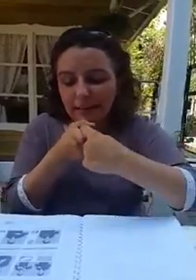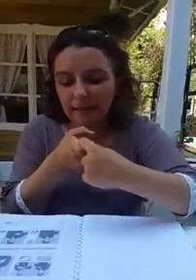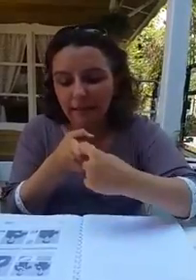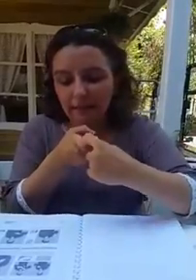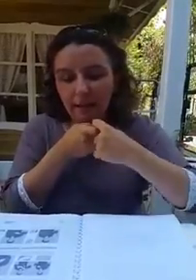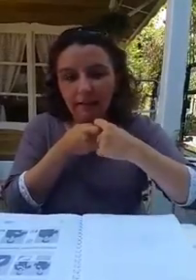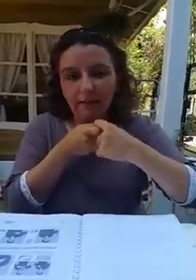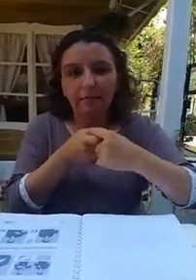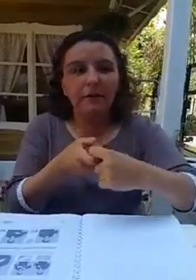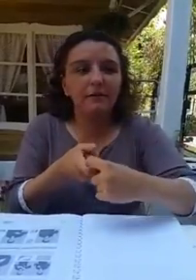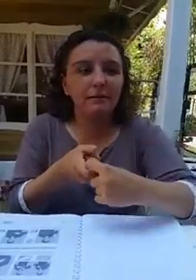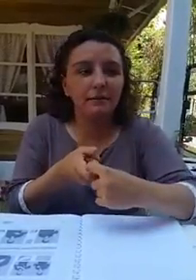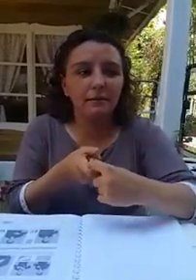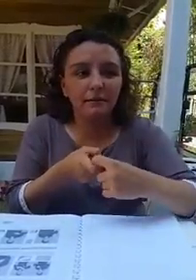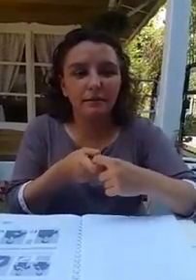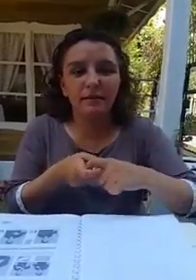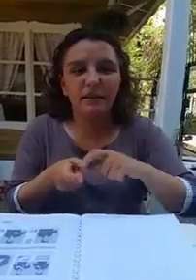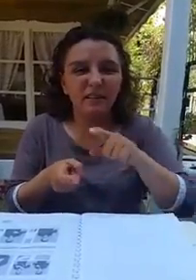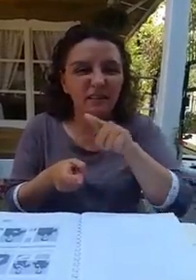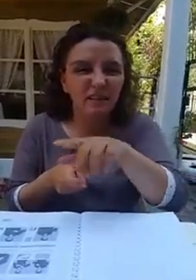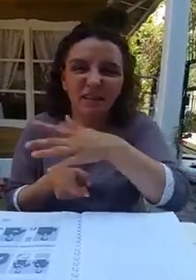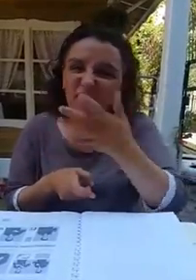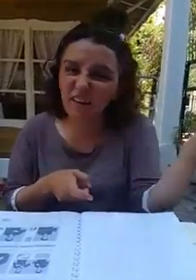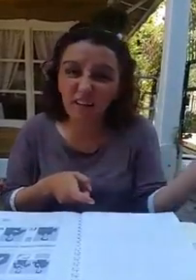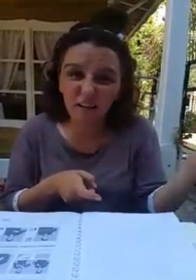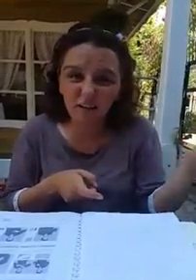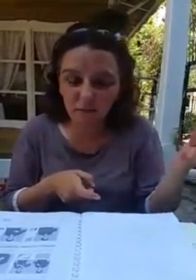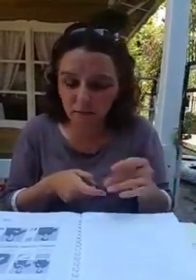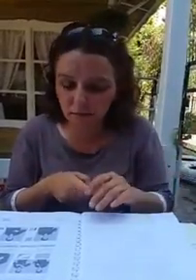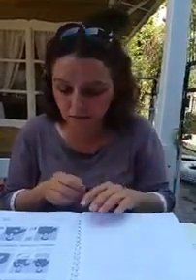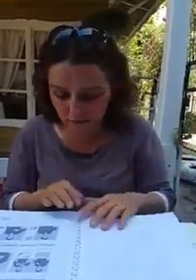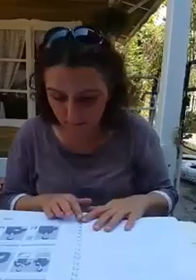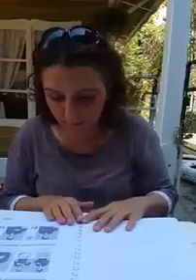seni ilgilendirmez, seni ilgilendirmez,